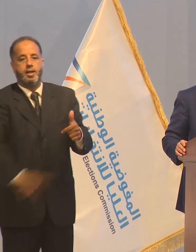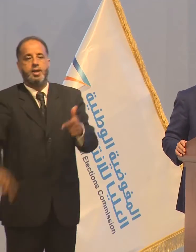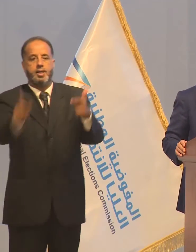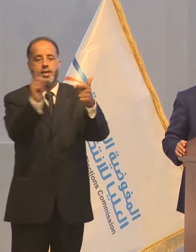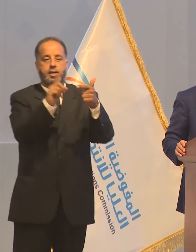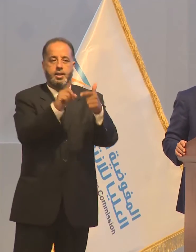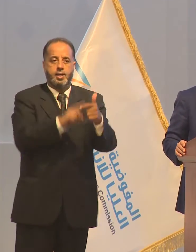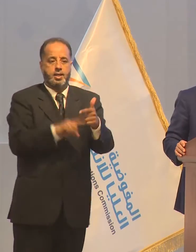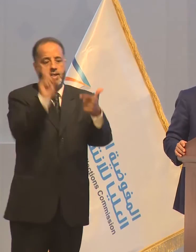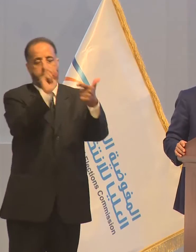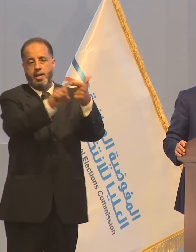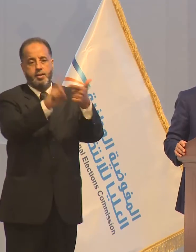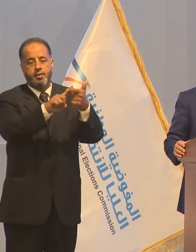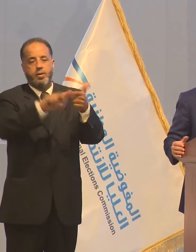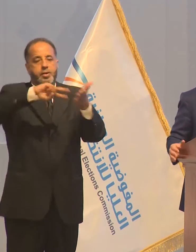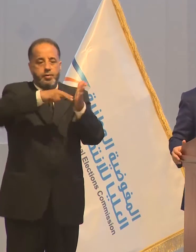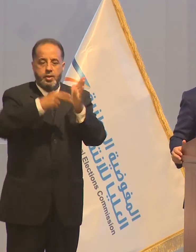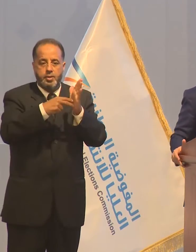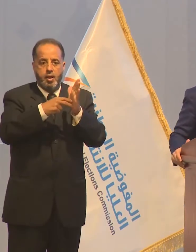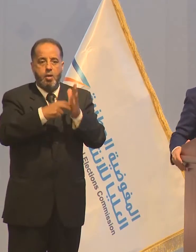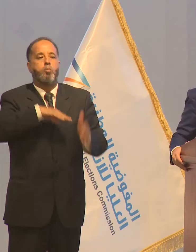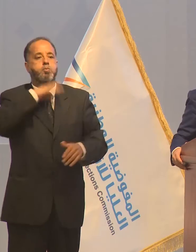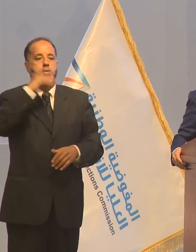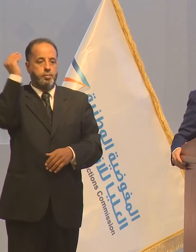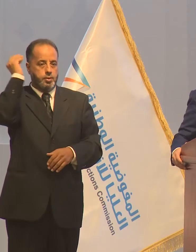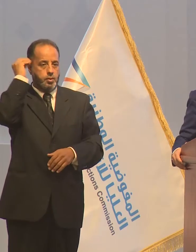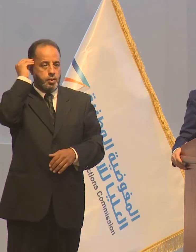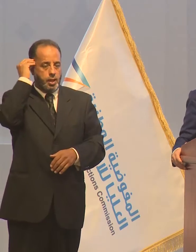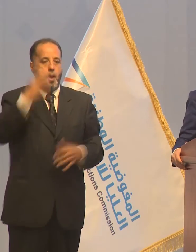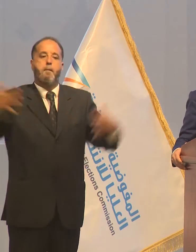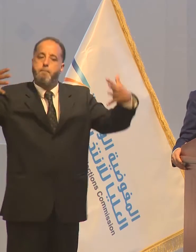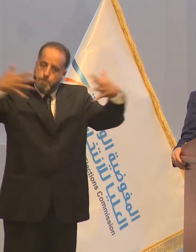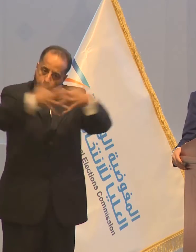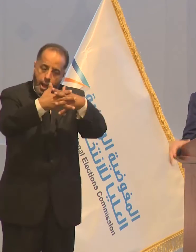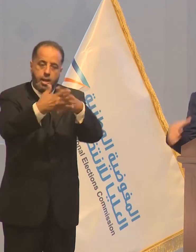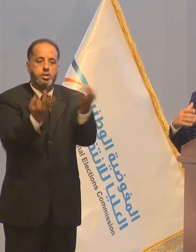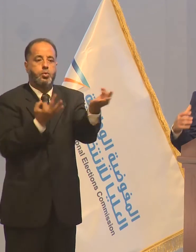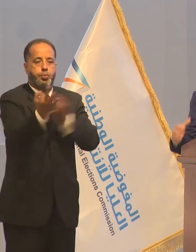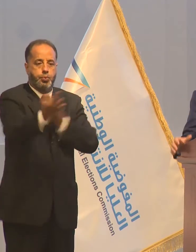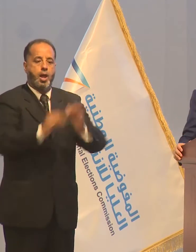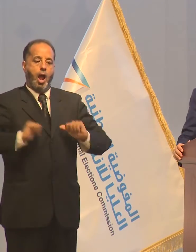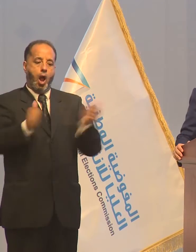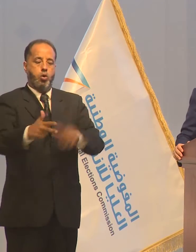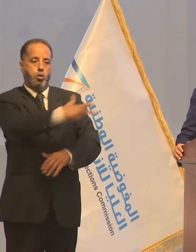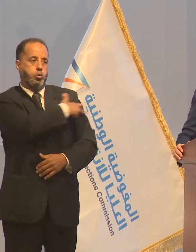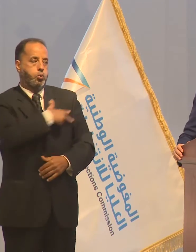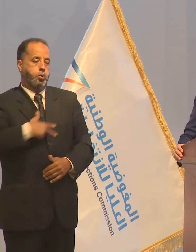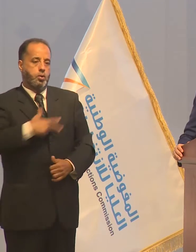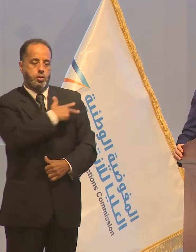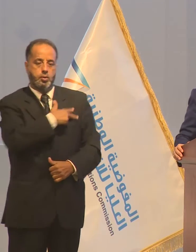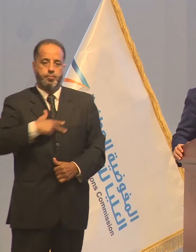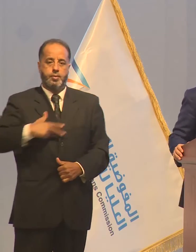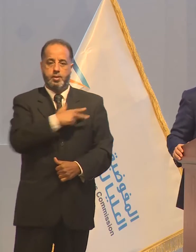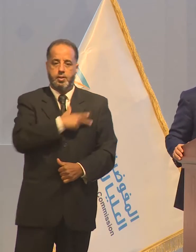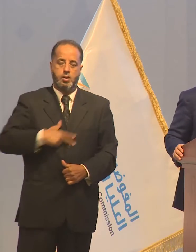المسار الثاني وهو ربما معني بما يسمى بالمشاركة السياسية، نحن نحاول في الحكومة